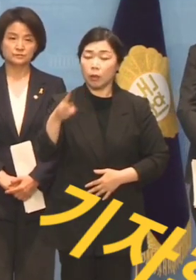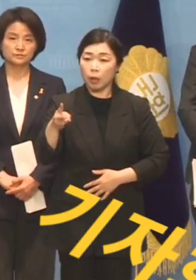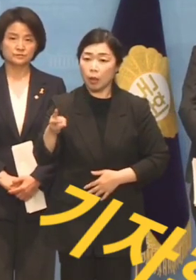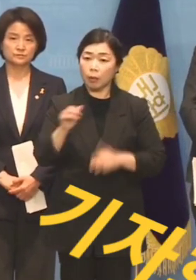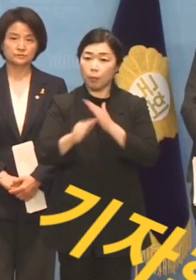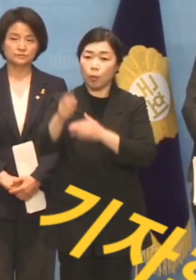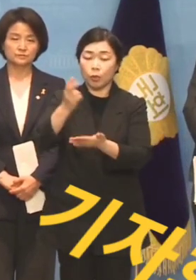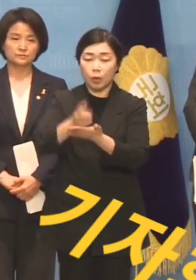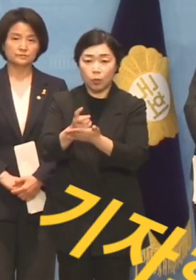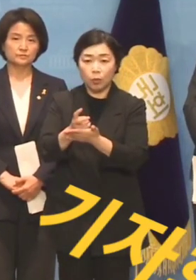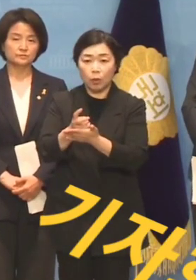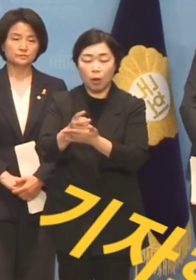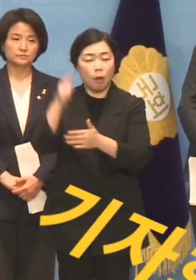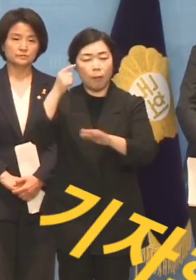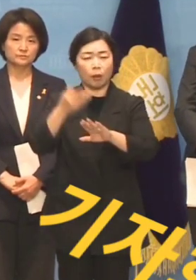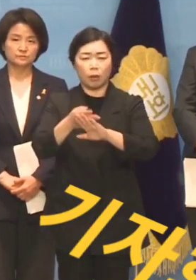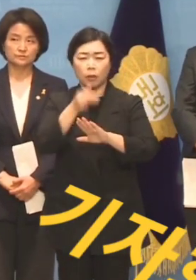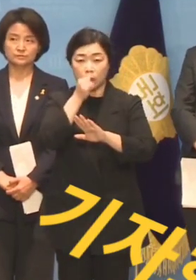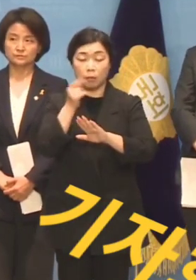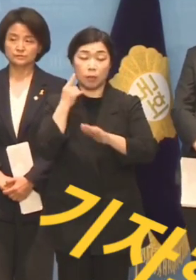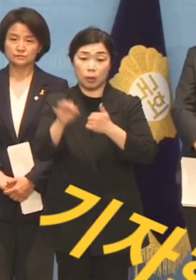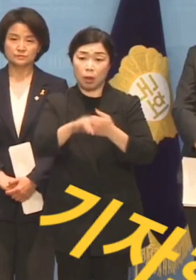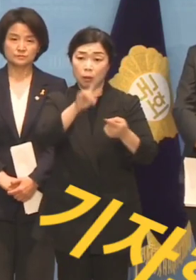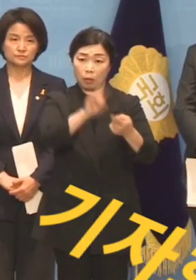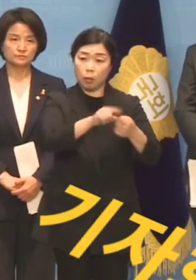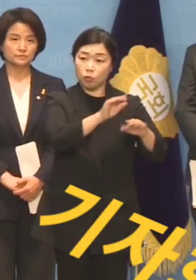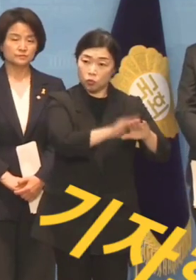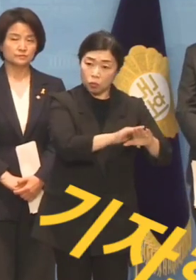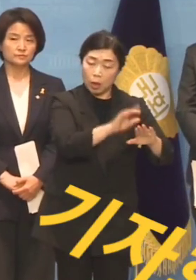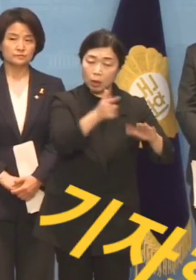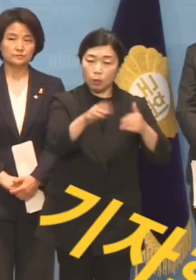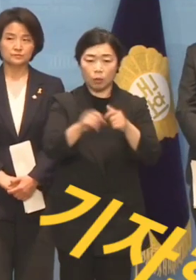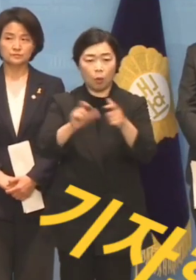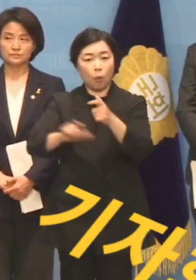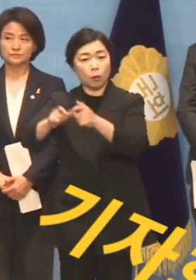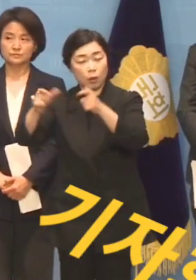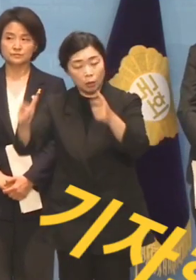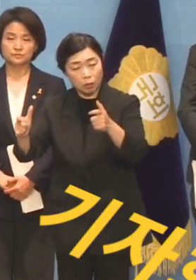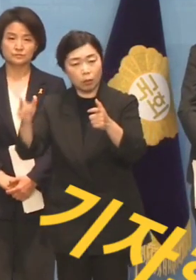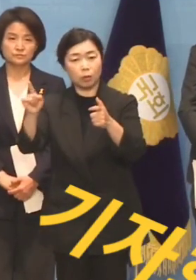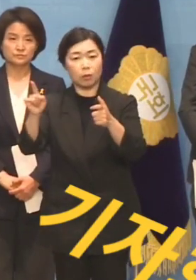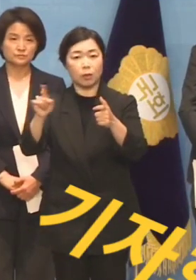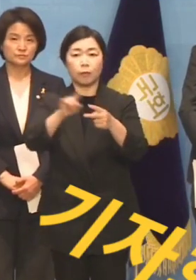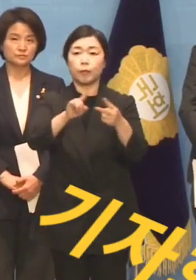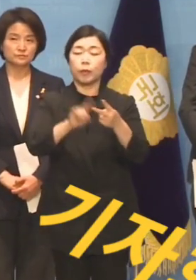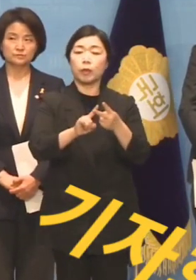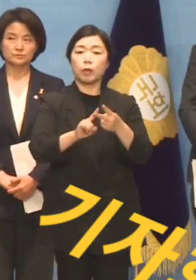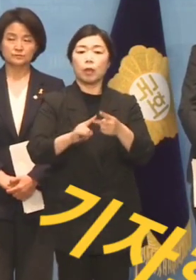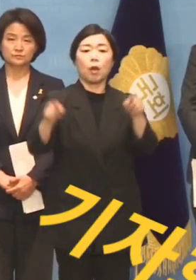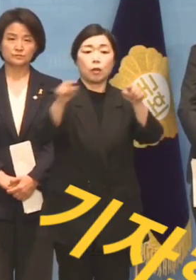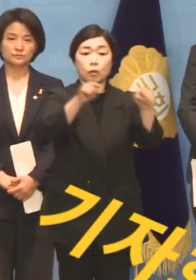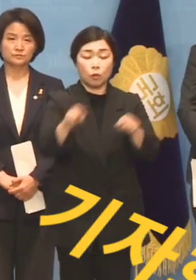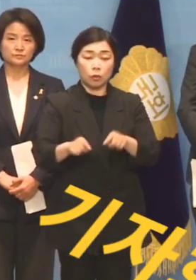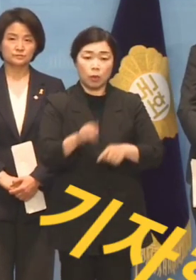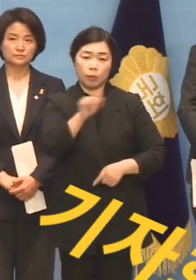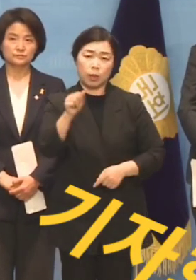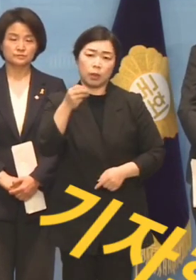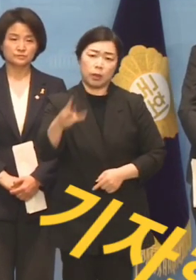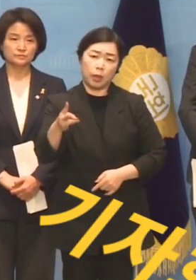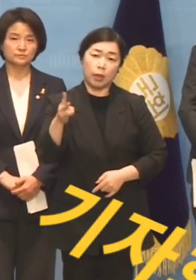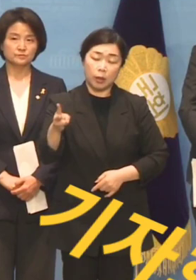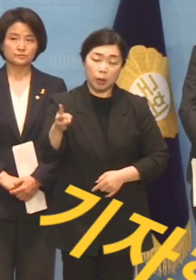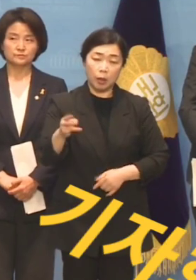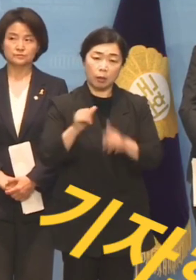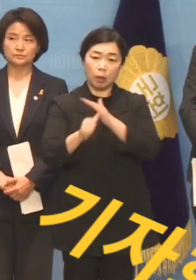만약에 비례대표제를 유지하거나 확대한다면 비례대표제를 운영하는 과정에서 전국 비례대표제보다는